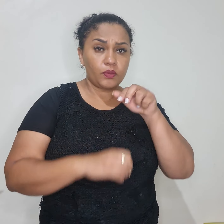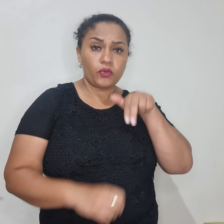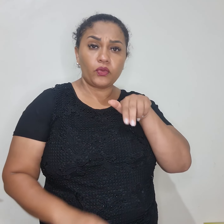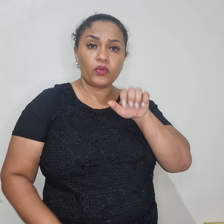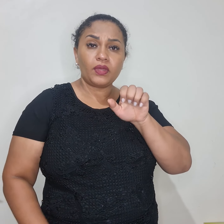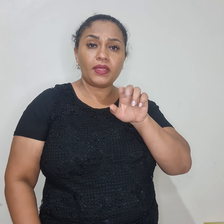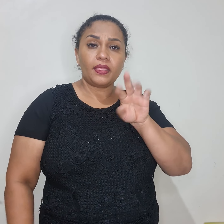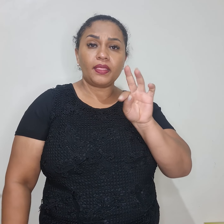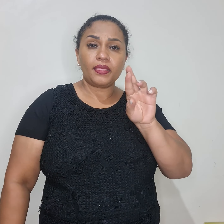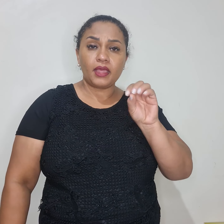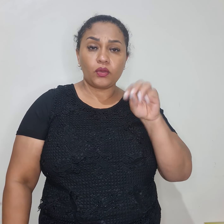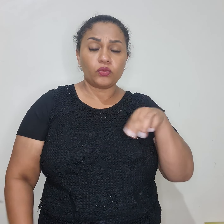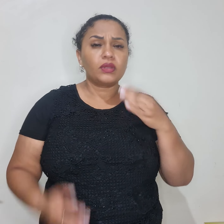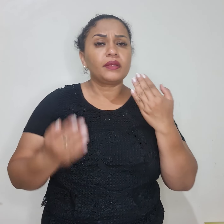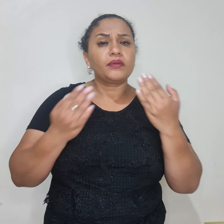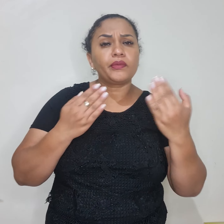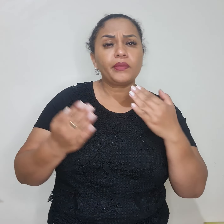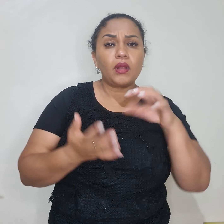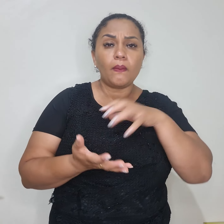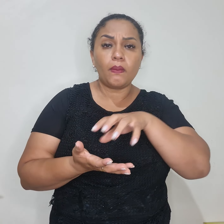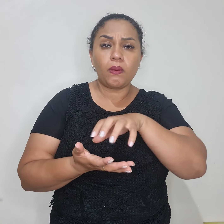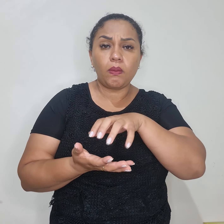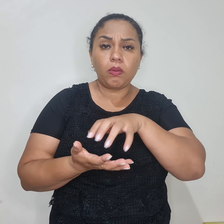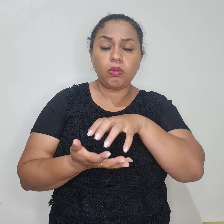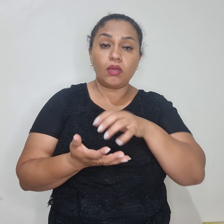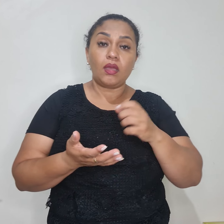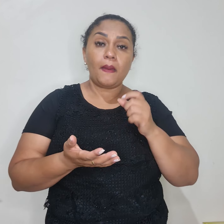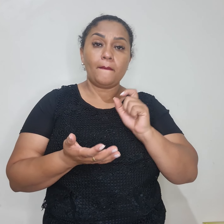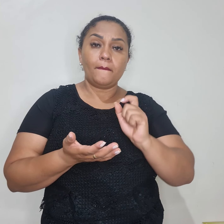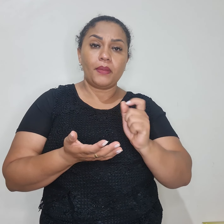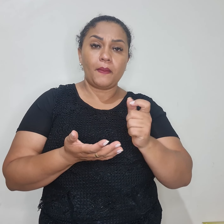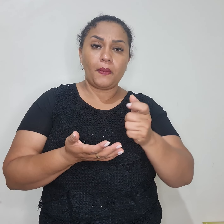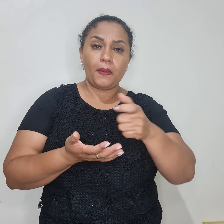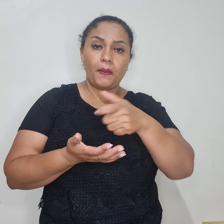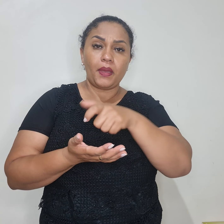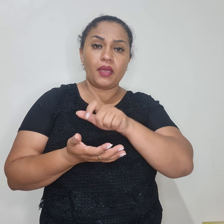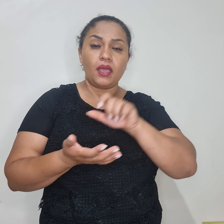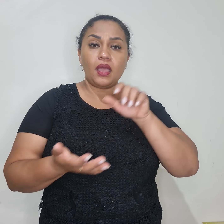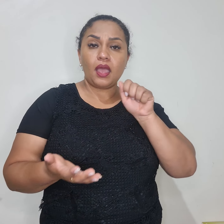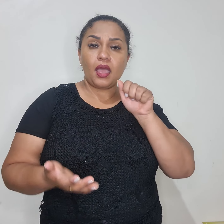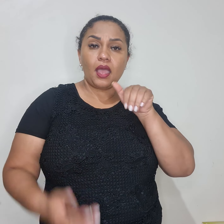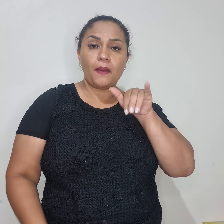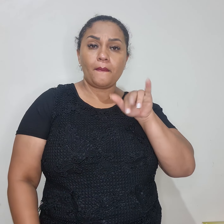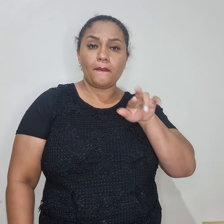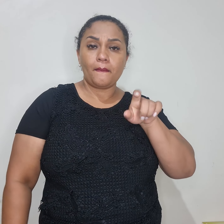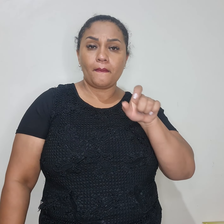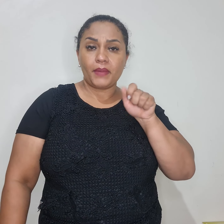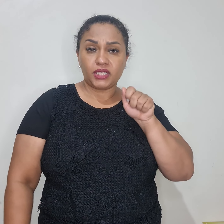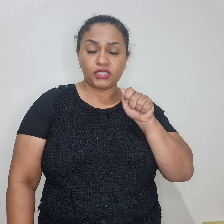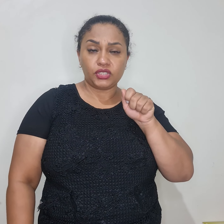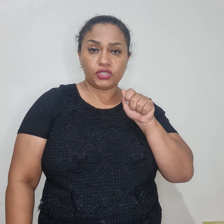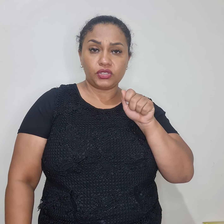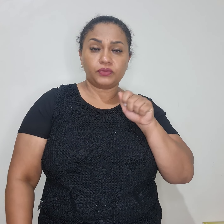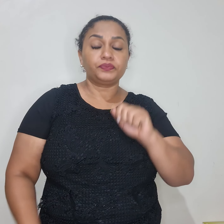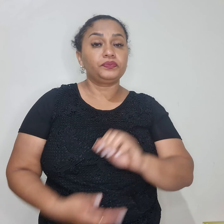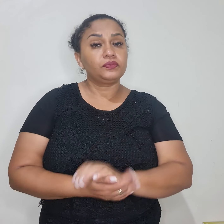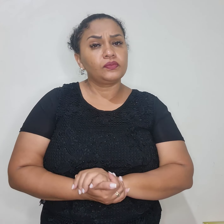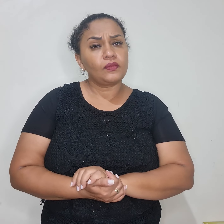de pudim de passas, ou de bolo de ameixa, que era um doce muito característico da época. Ele explica que esse